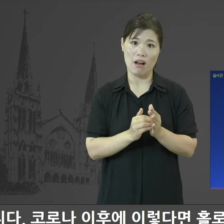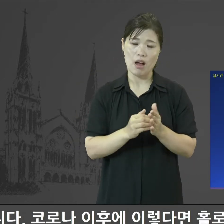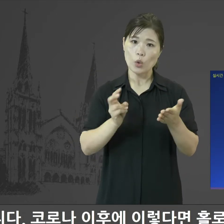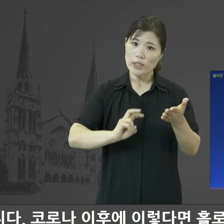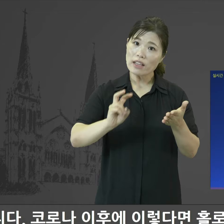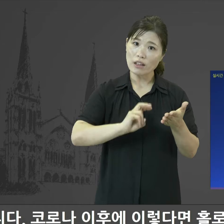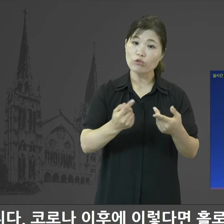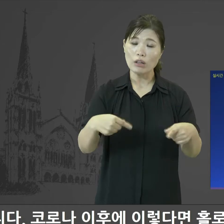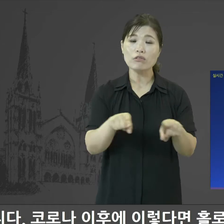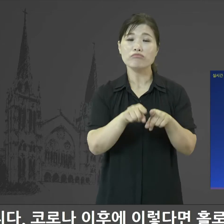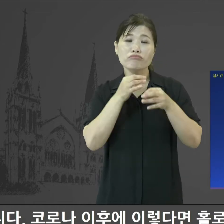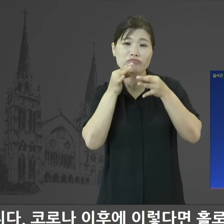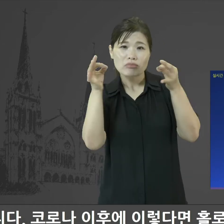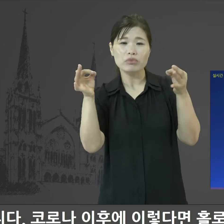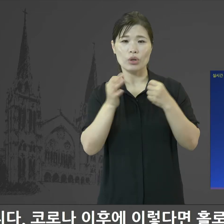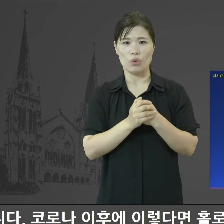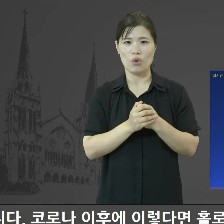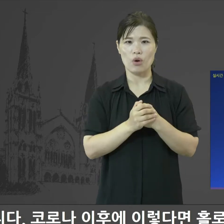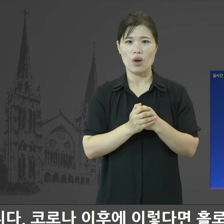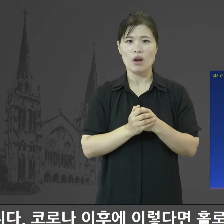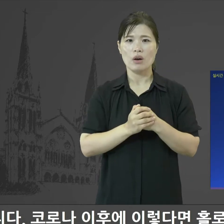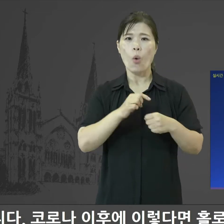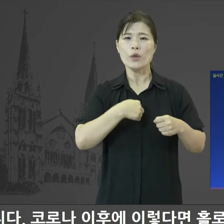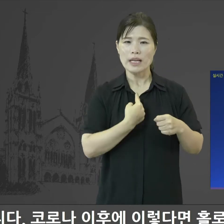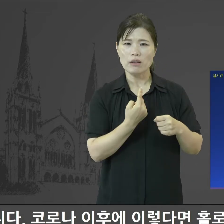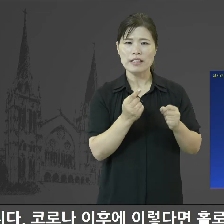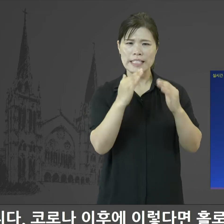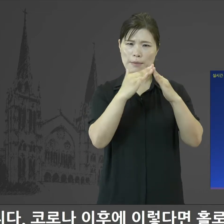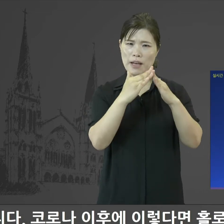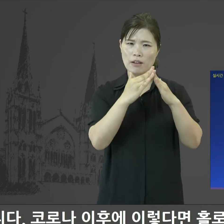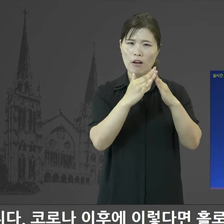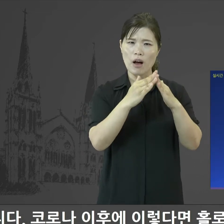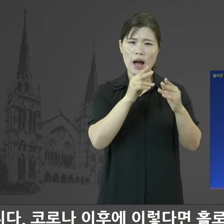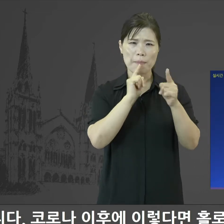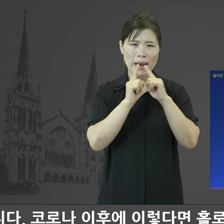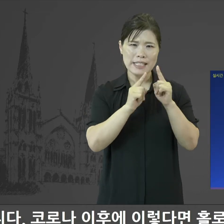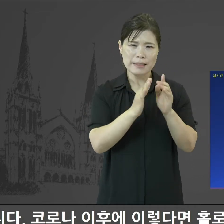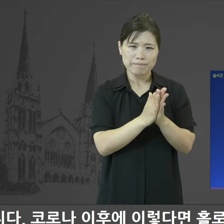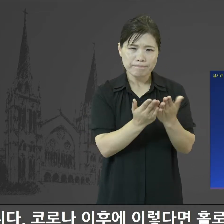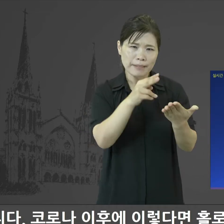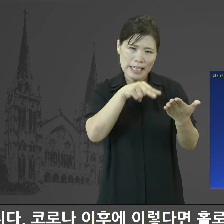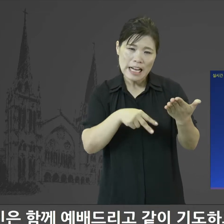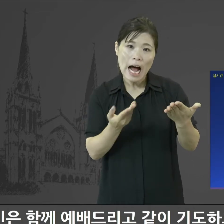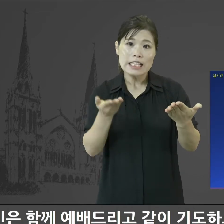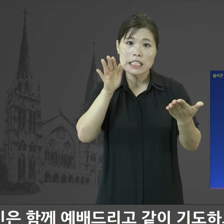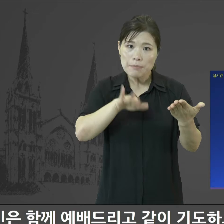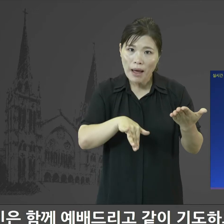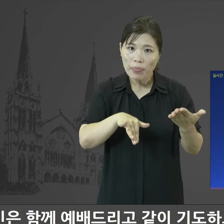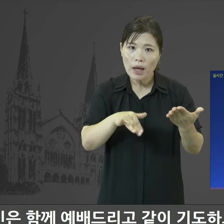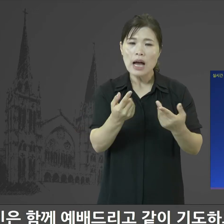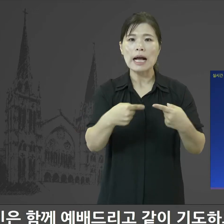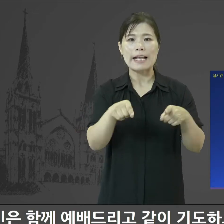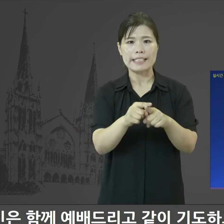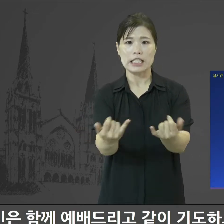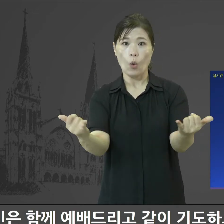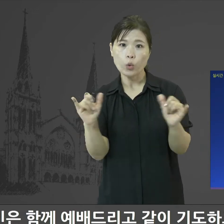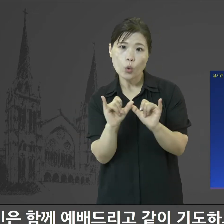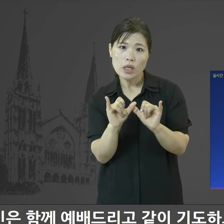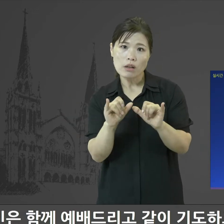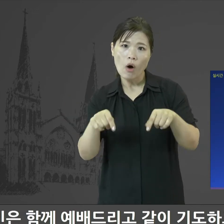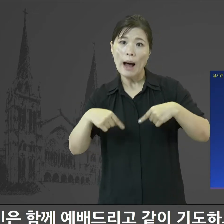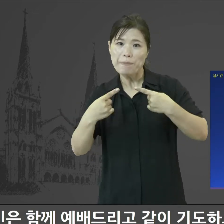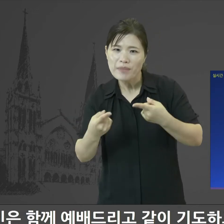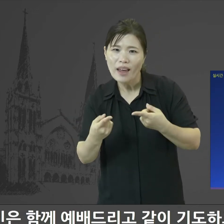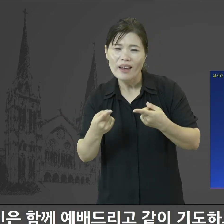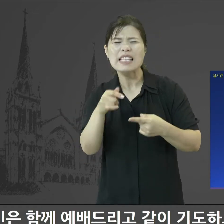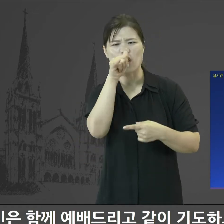같이 했었고 혹 집에서 말씀을 읽고 기도하더라도 함께 나누는 모임과 또 성도 간의 교제가 우리에게 늘